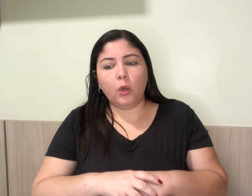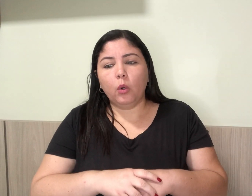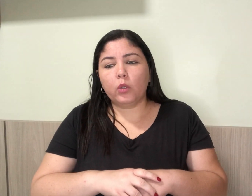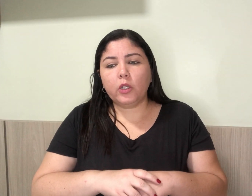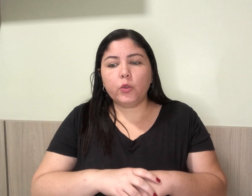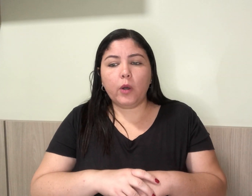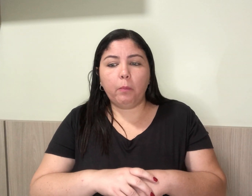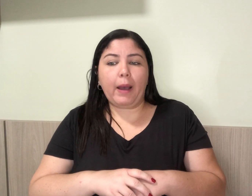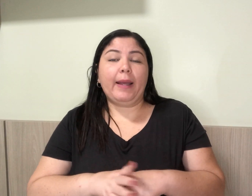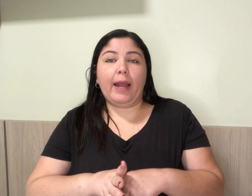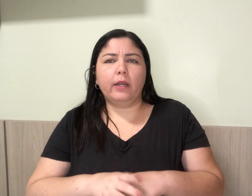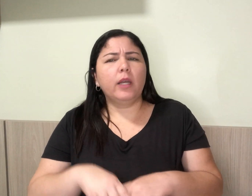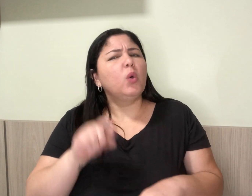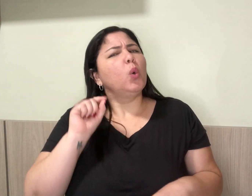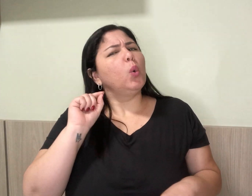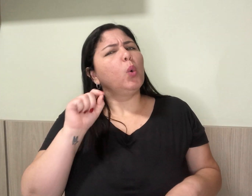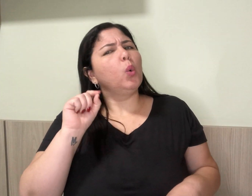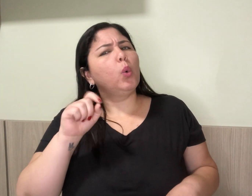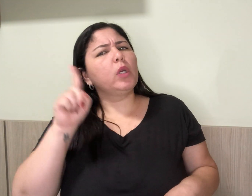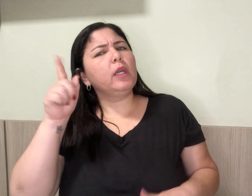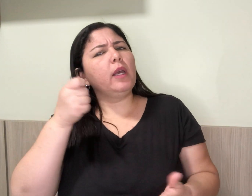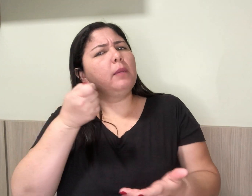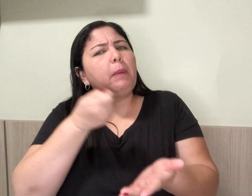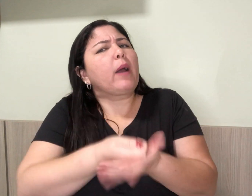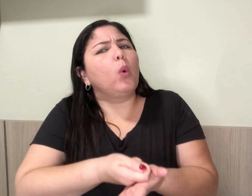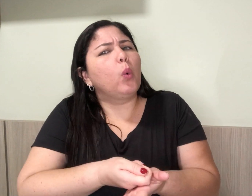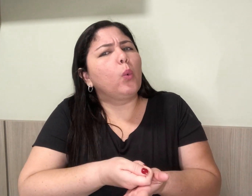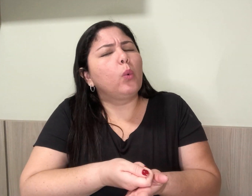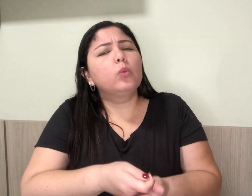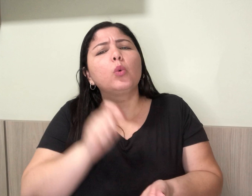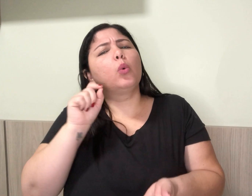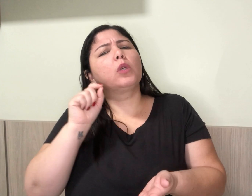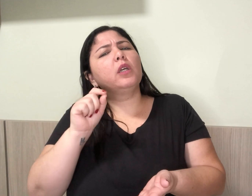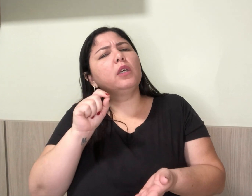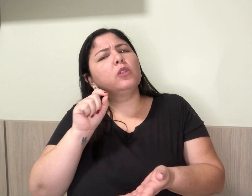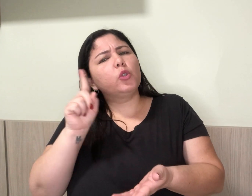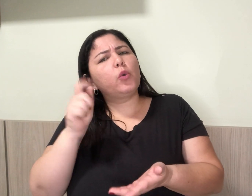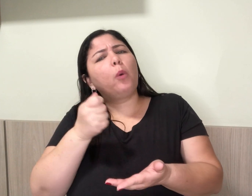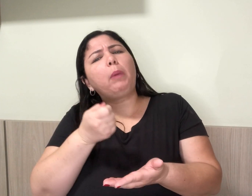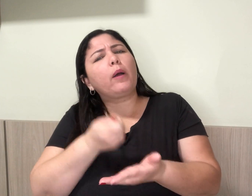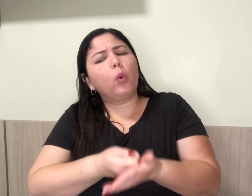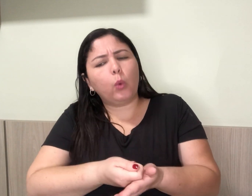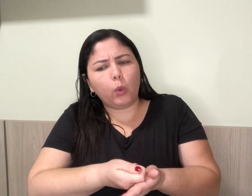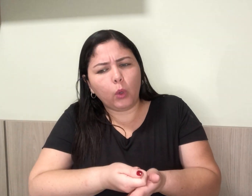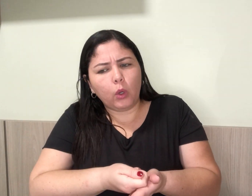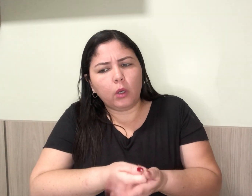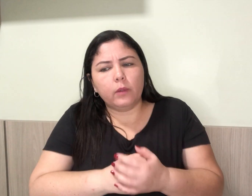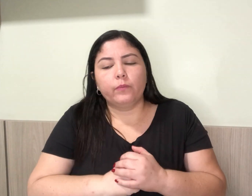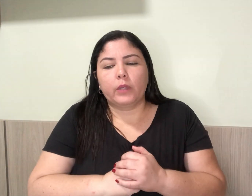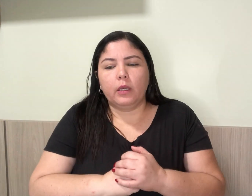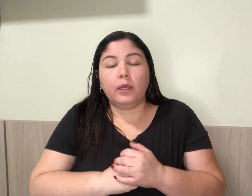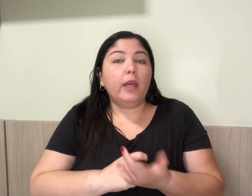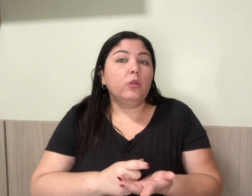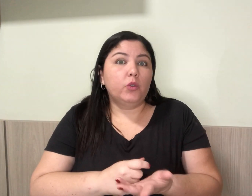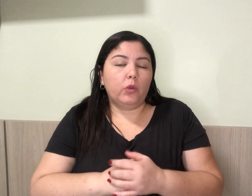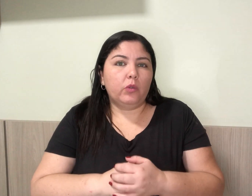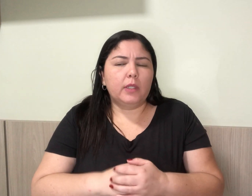o que João pagar, né? O que ele pagou? O que João pagou? Quem o João